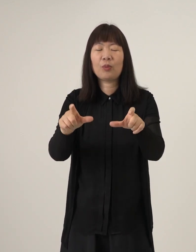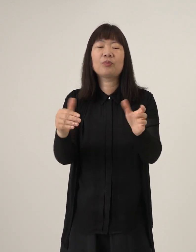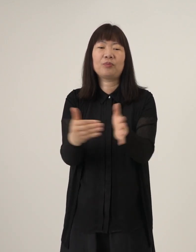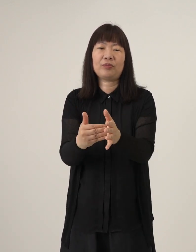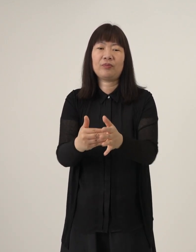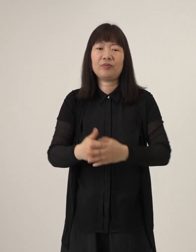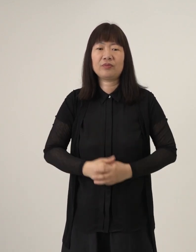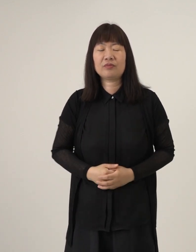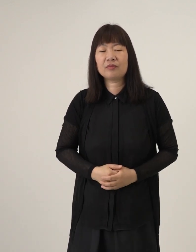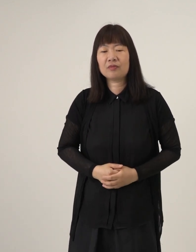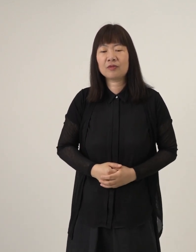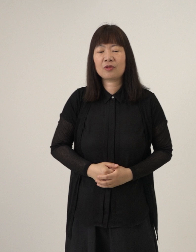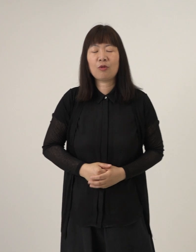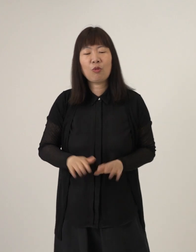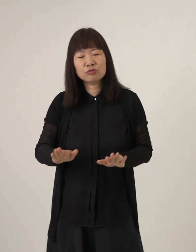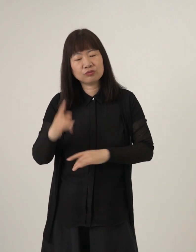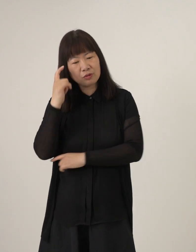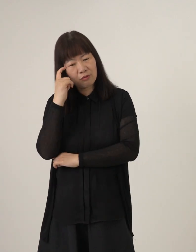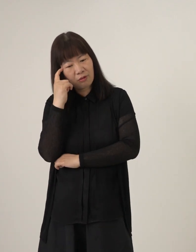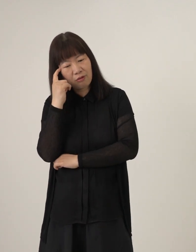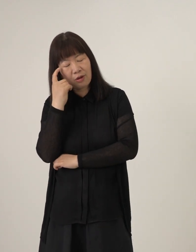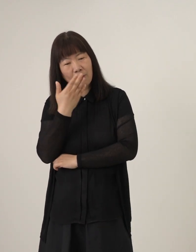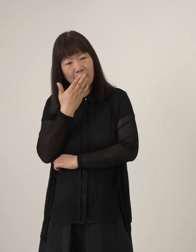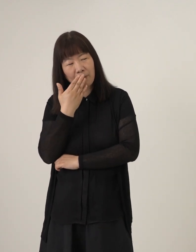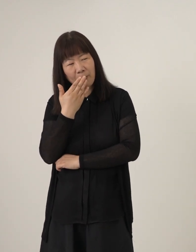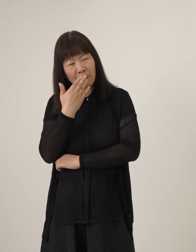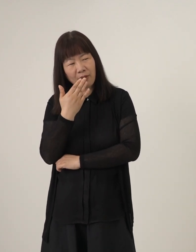이게 가능한 일인가 그 말이에요.